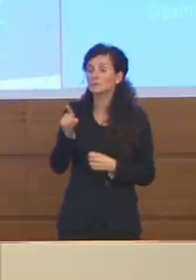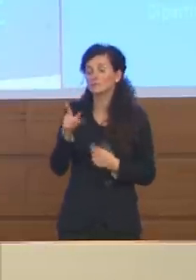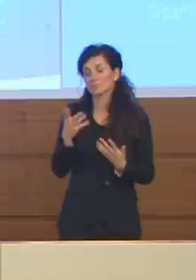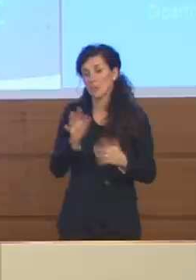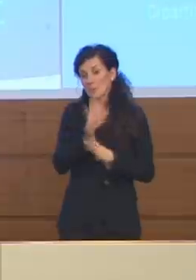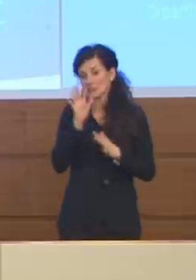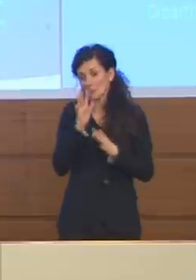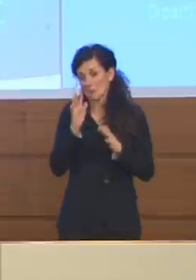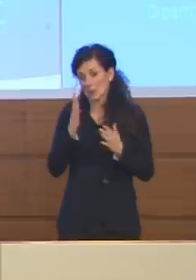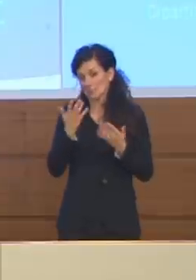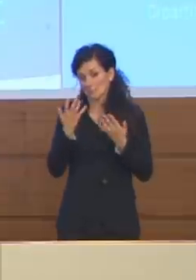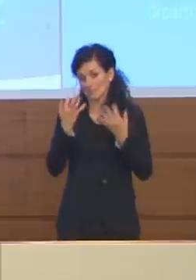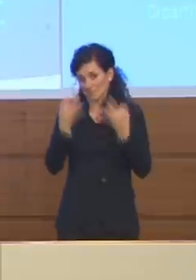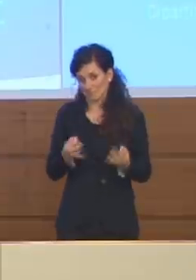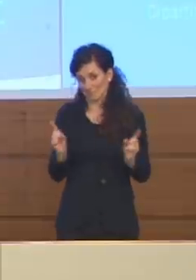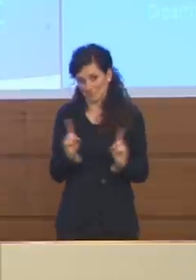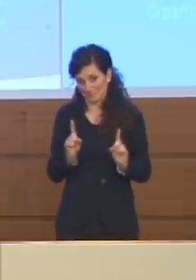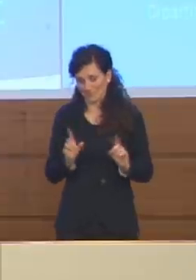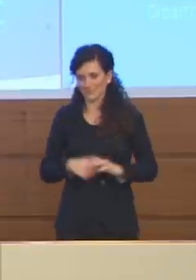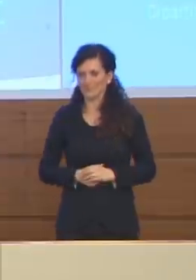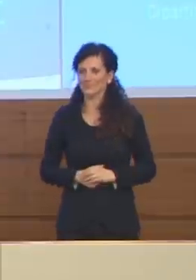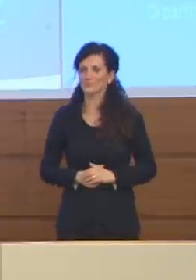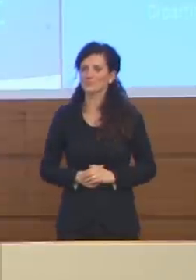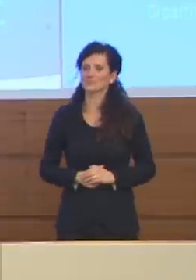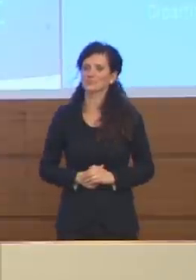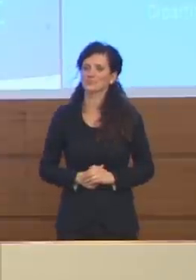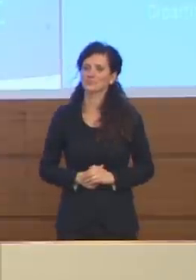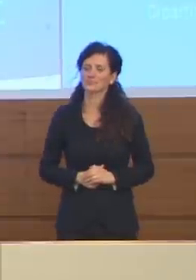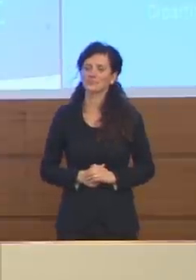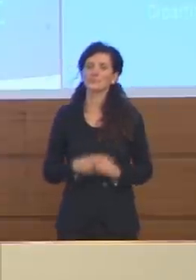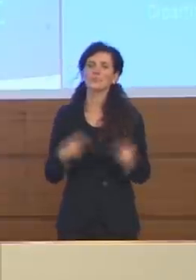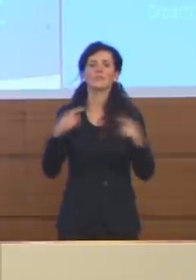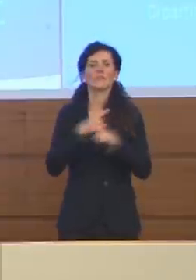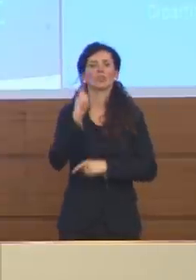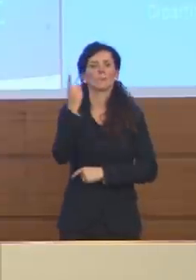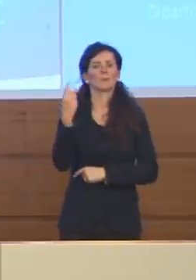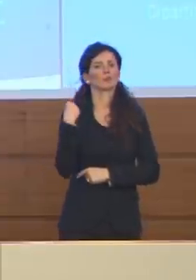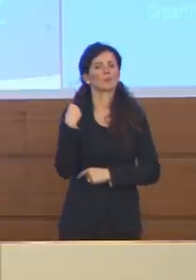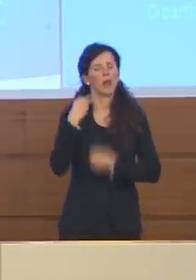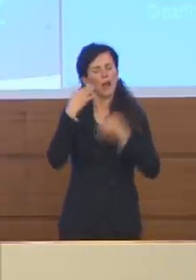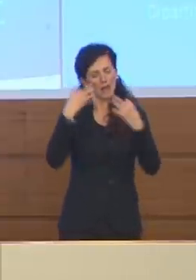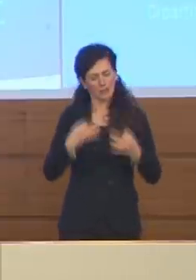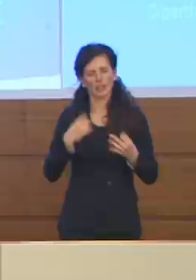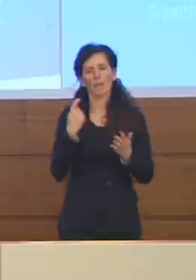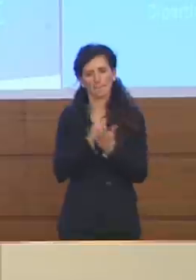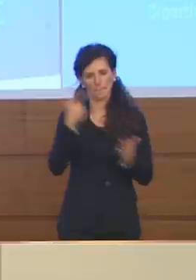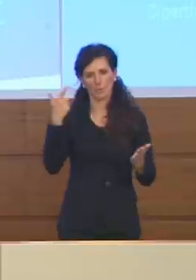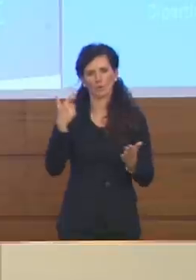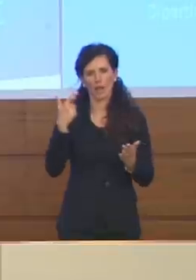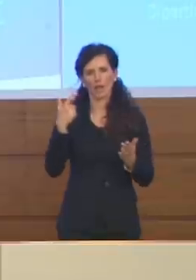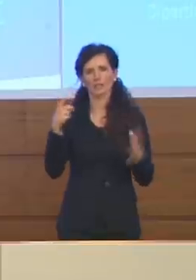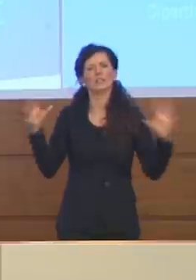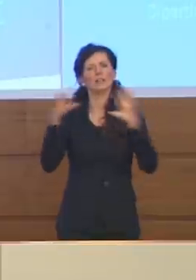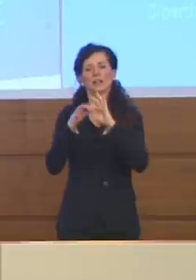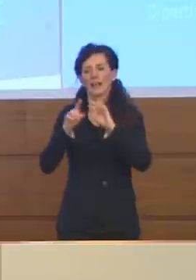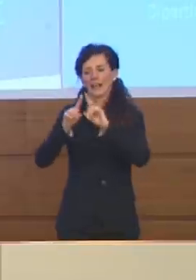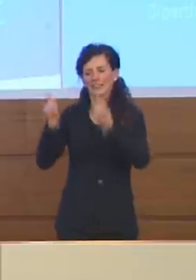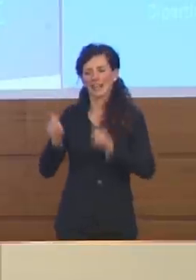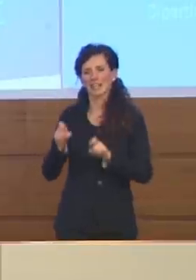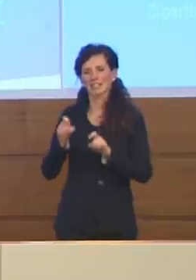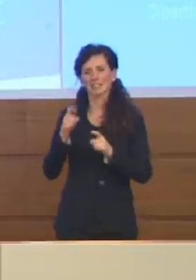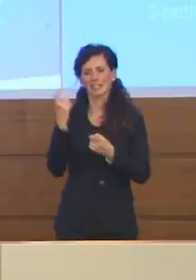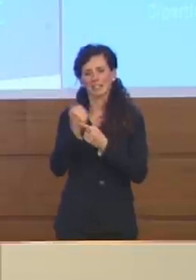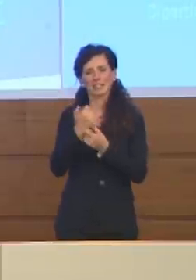solido torna invece alla domanda importante che lei ha fatto sui tassi ero logici per